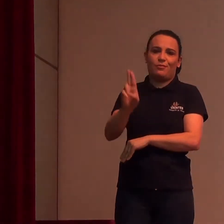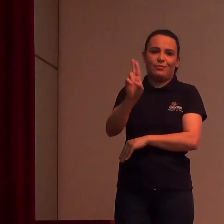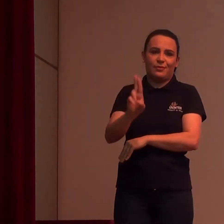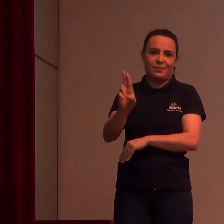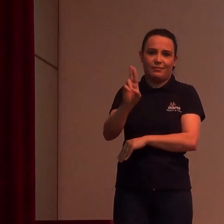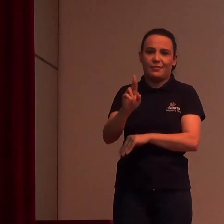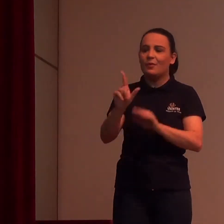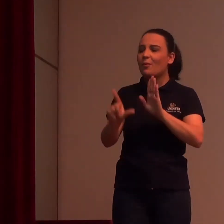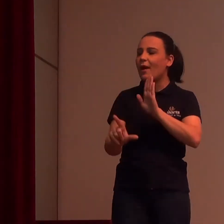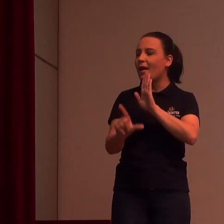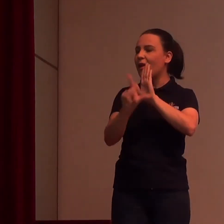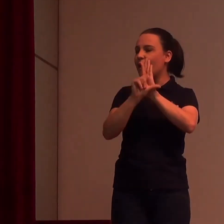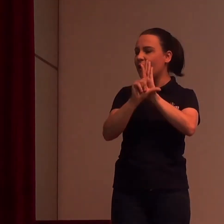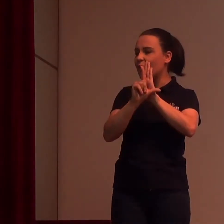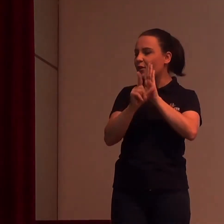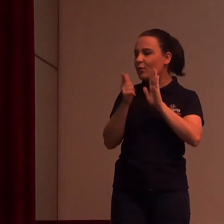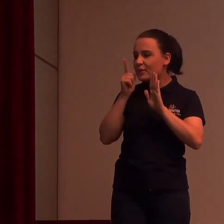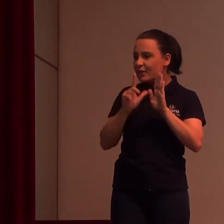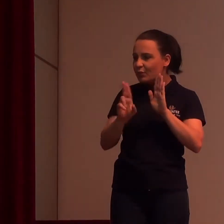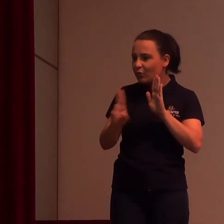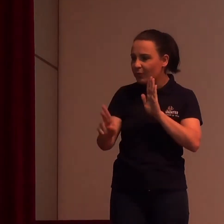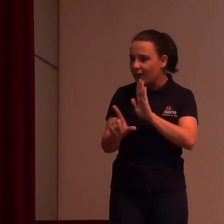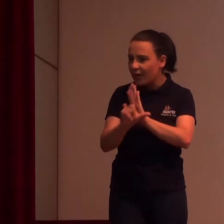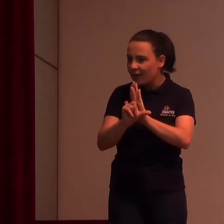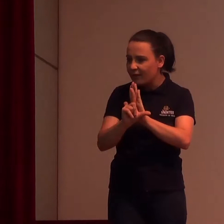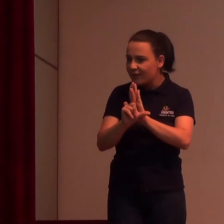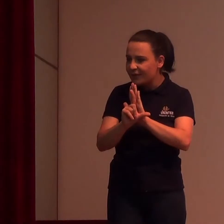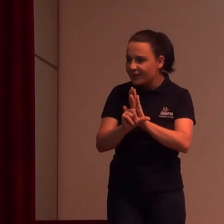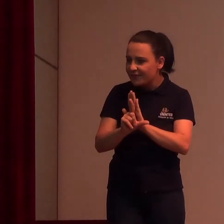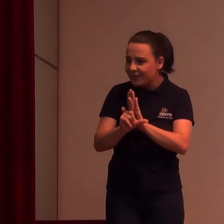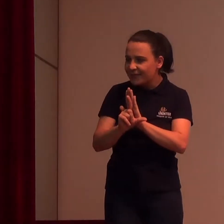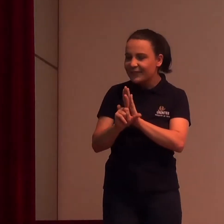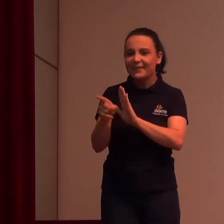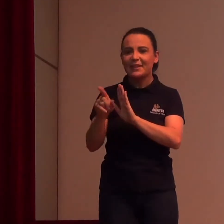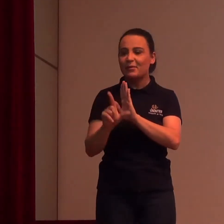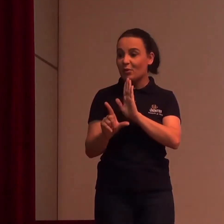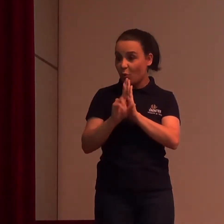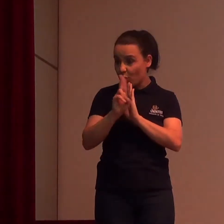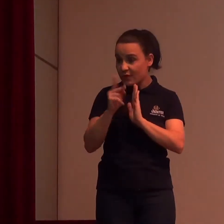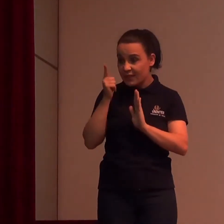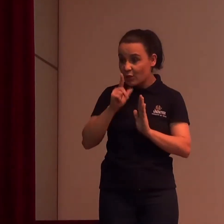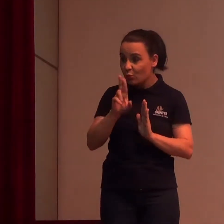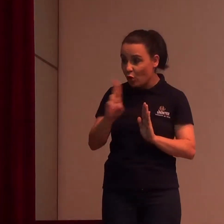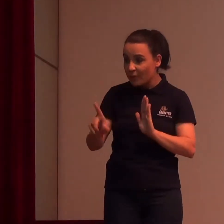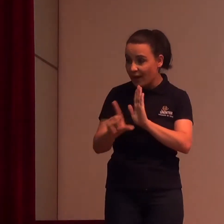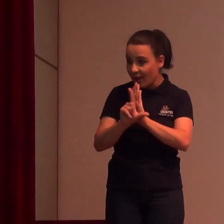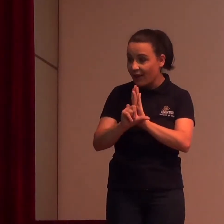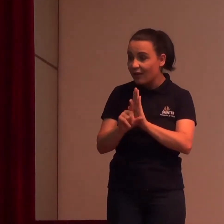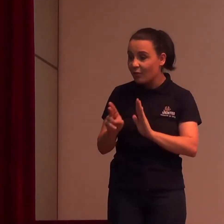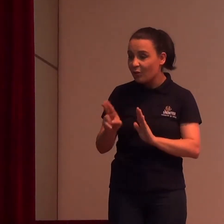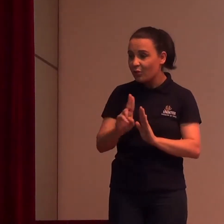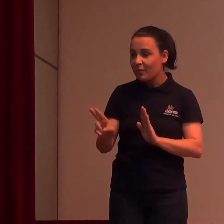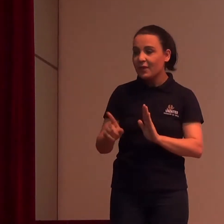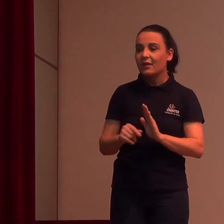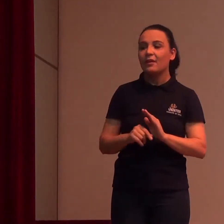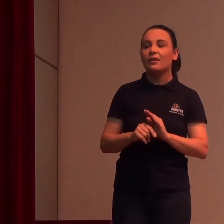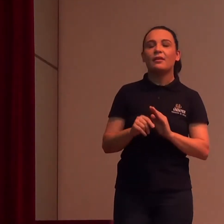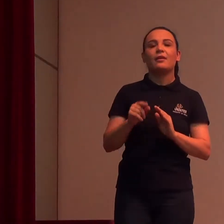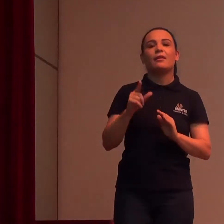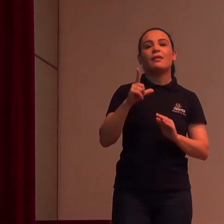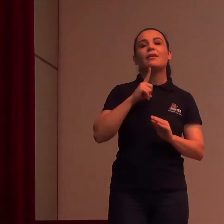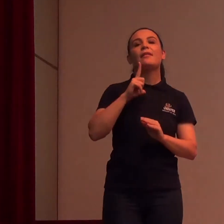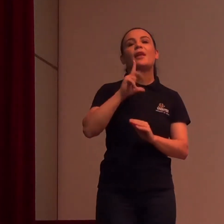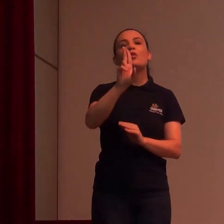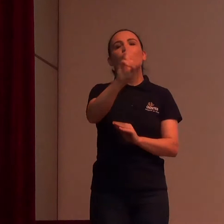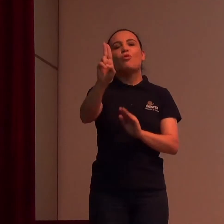atrás e conseguir os recursos para poder fazer essa produção e essa distribuição, né? E